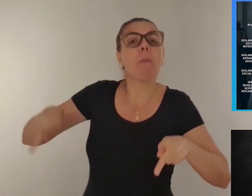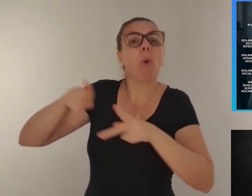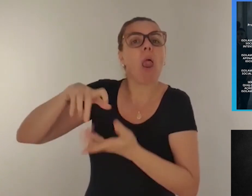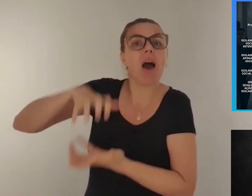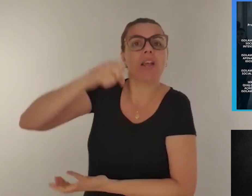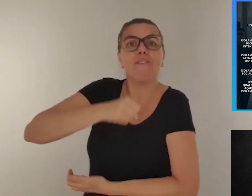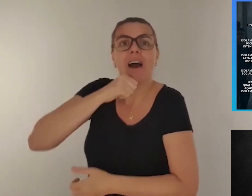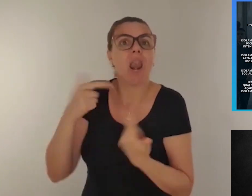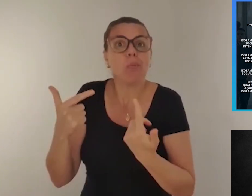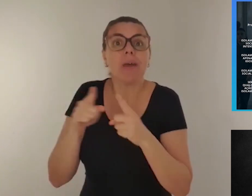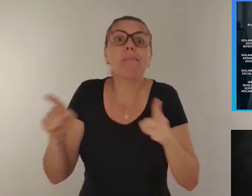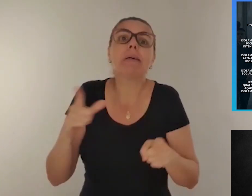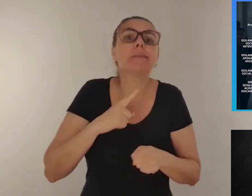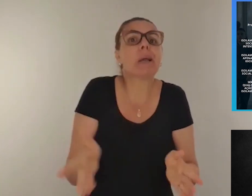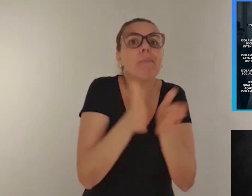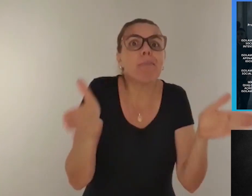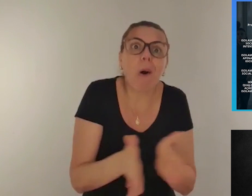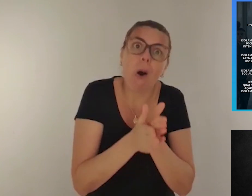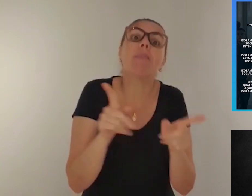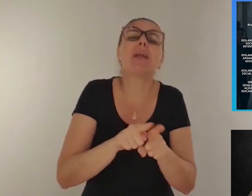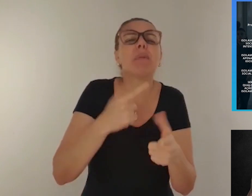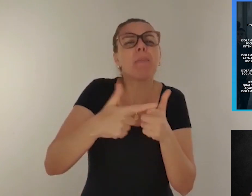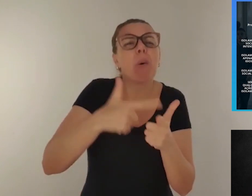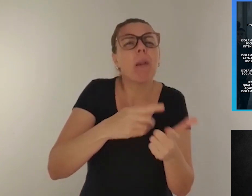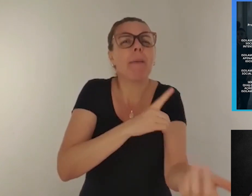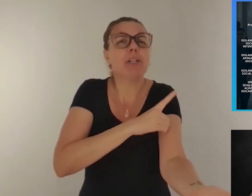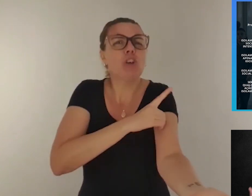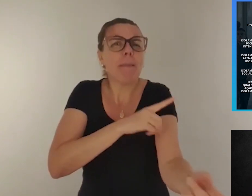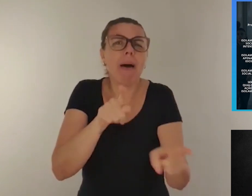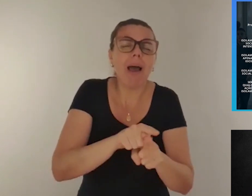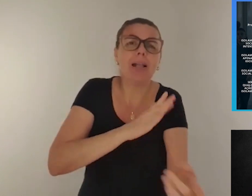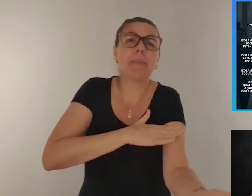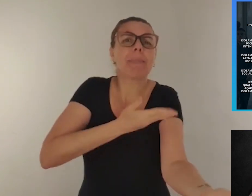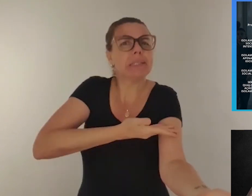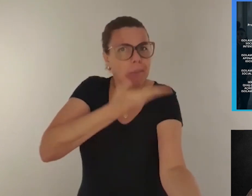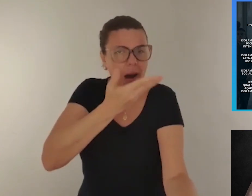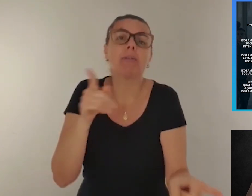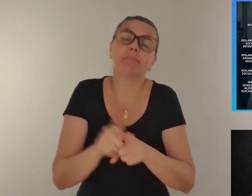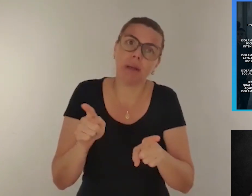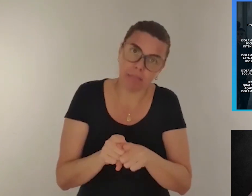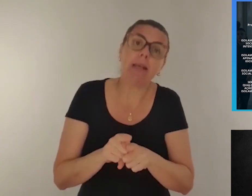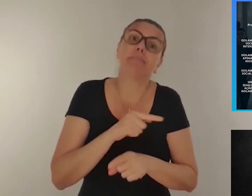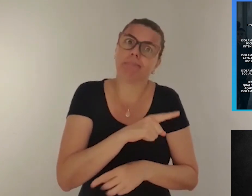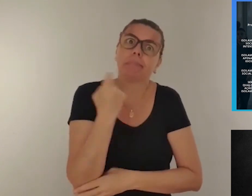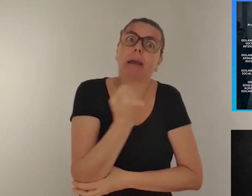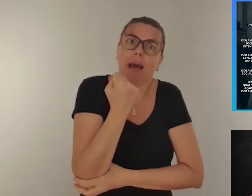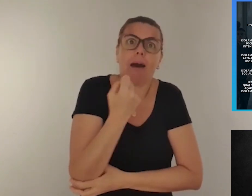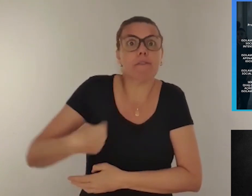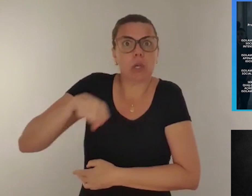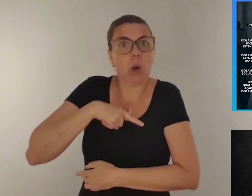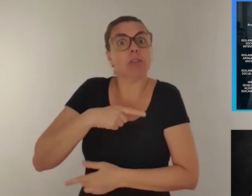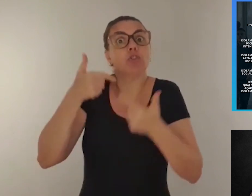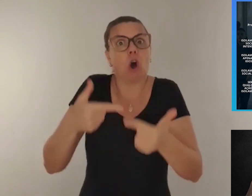entra na categoria de países que não têm populações mais velhas, mas têm populações mais pobres, em grandes densidades e que têm mais complicações como diabetes